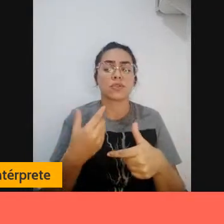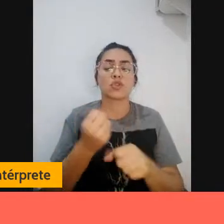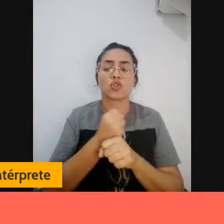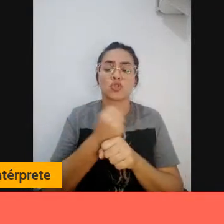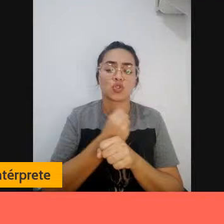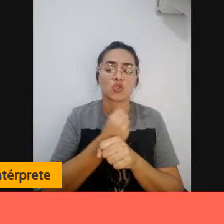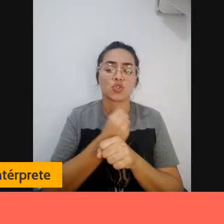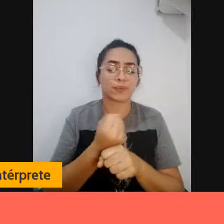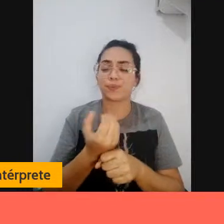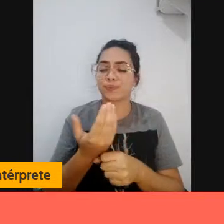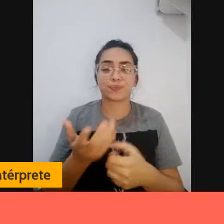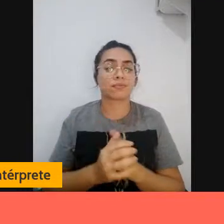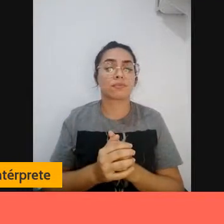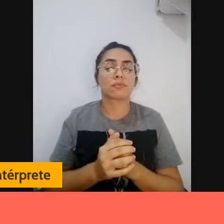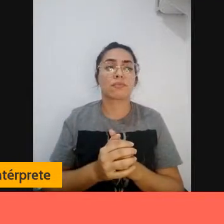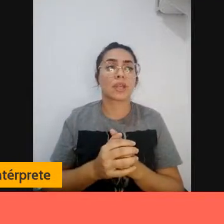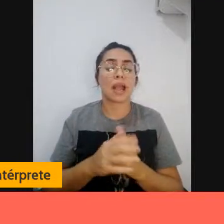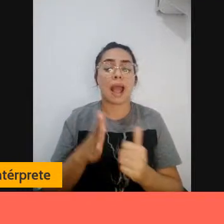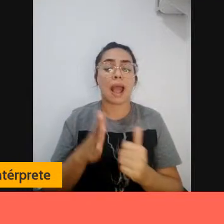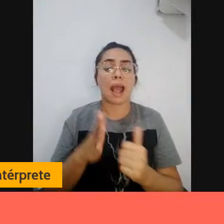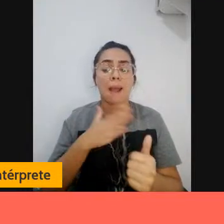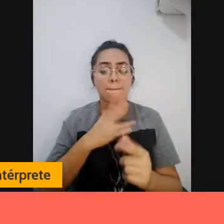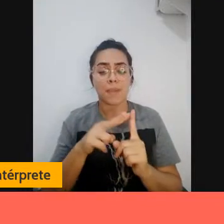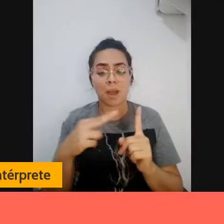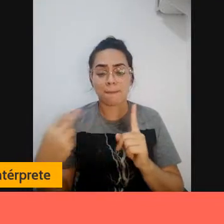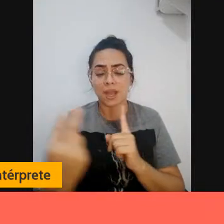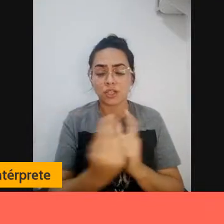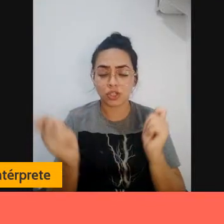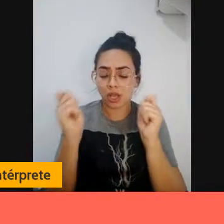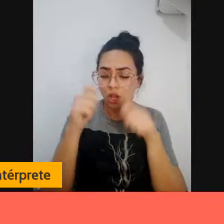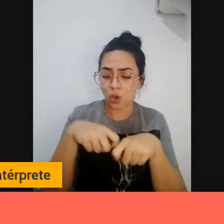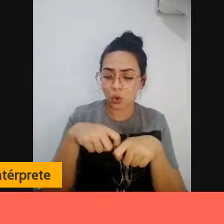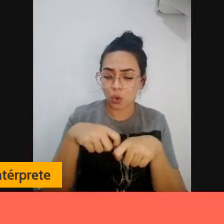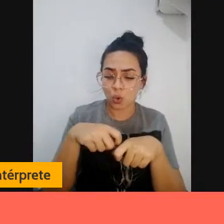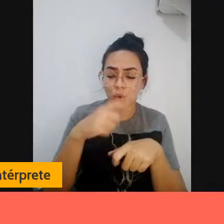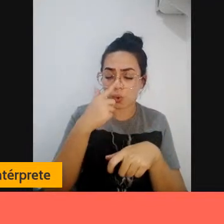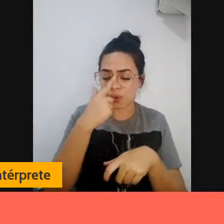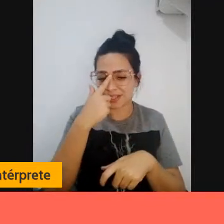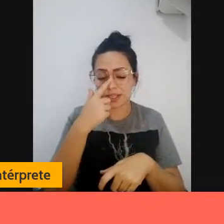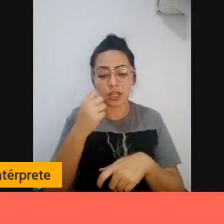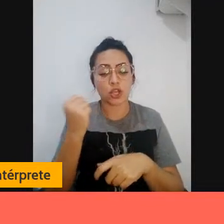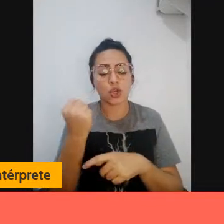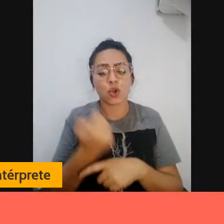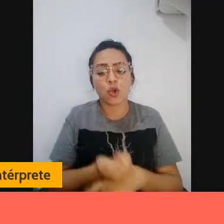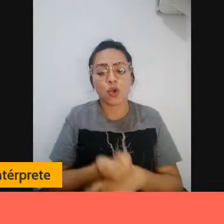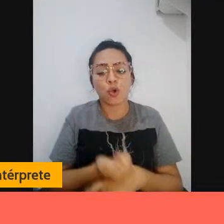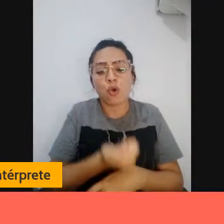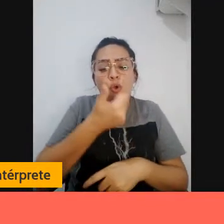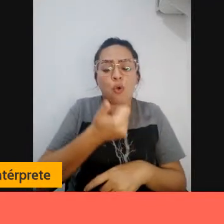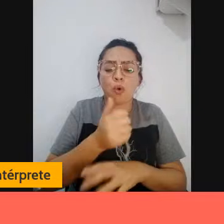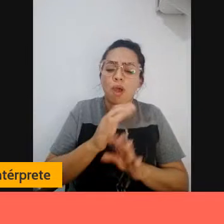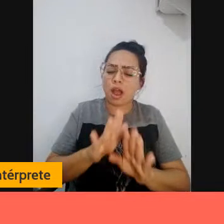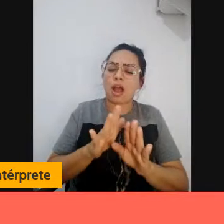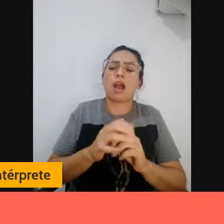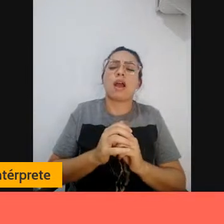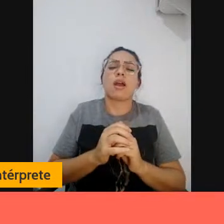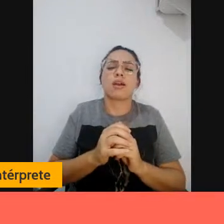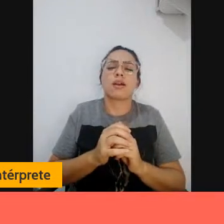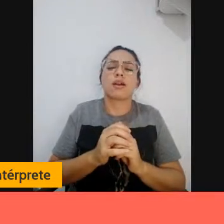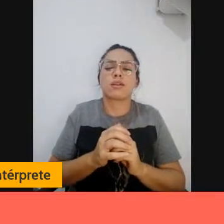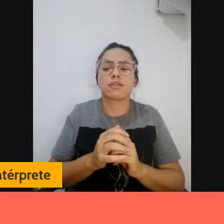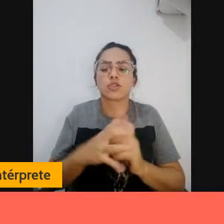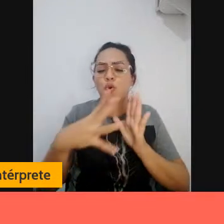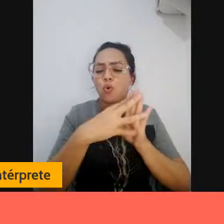E, ao meu ver, conseguiu, quase sem querer, né, propor um modelo de